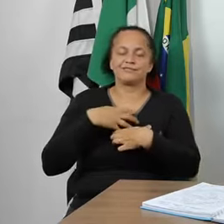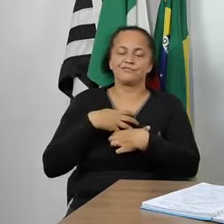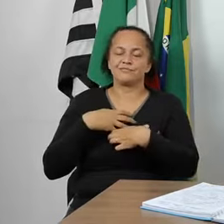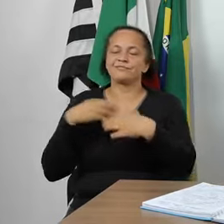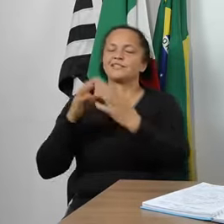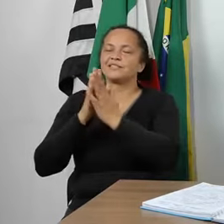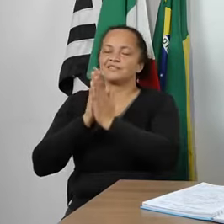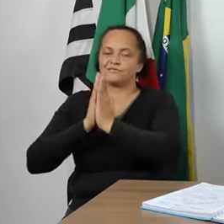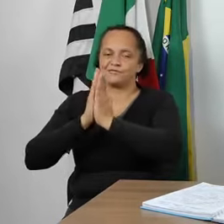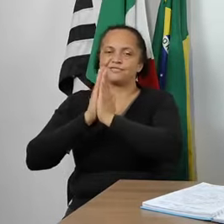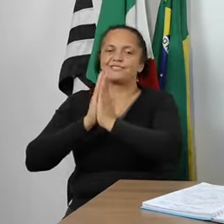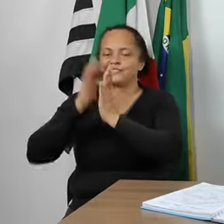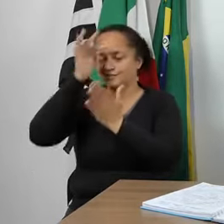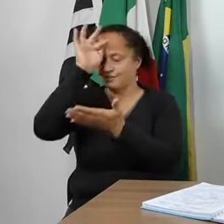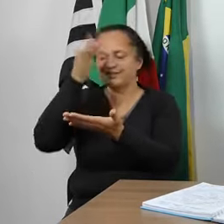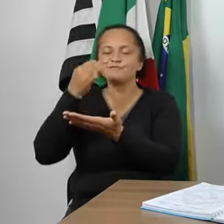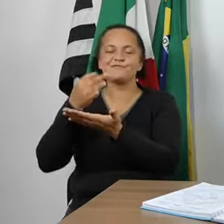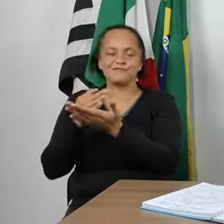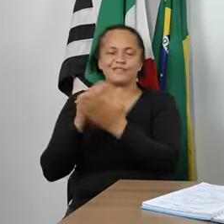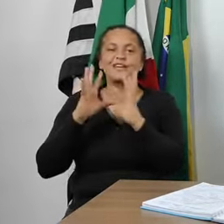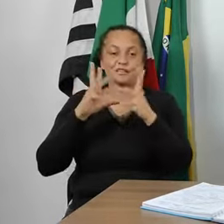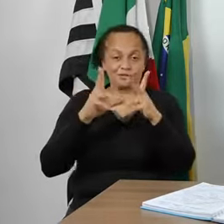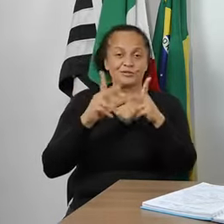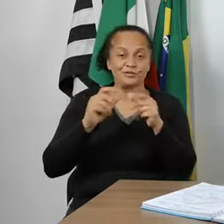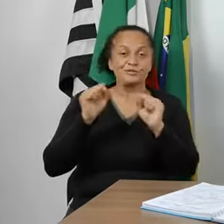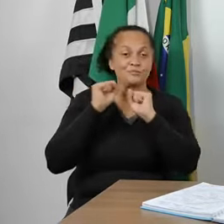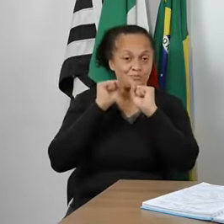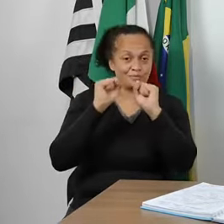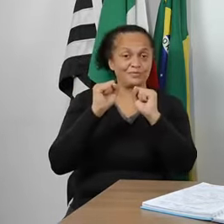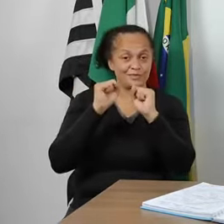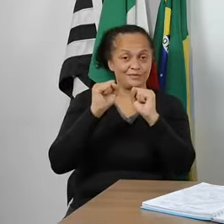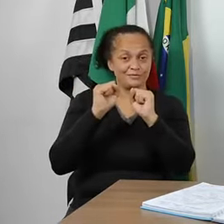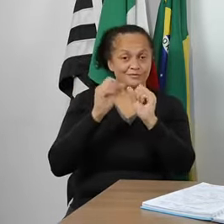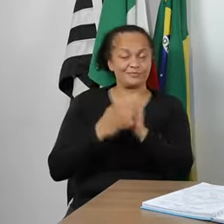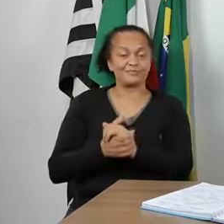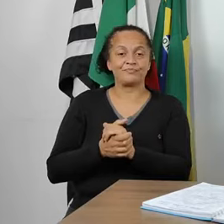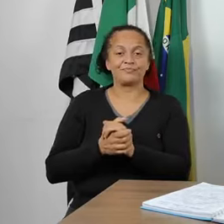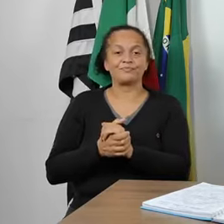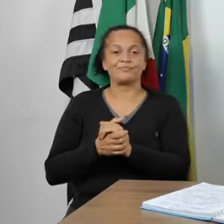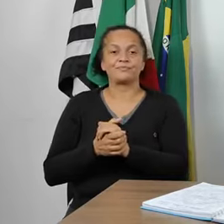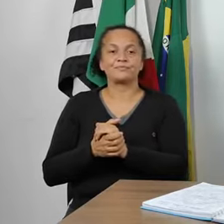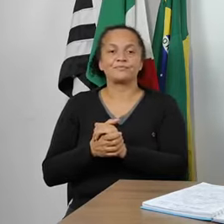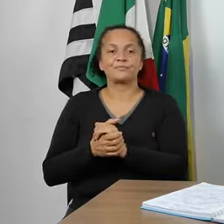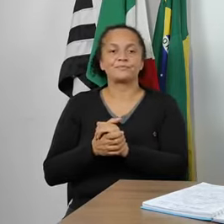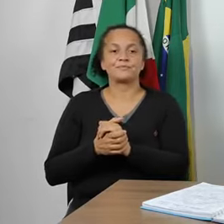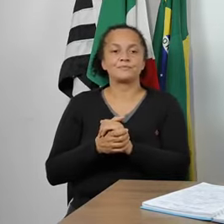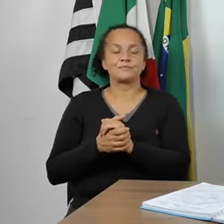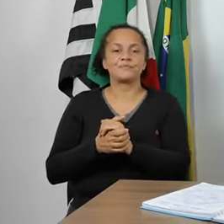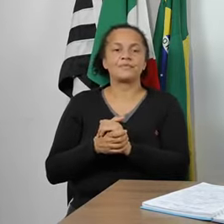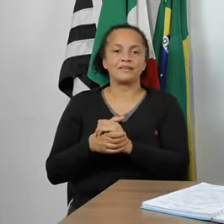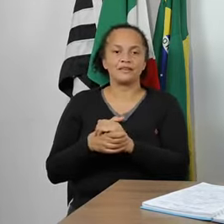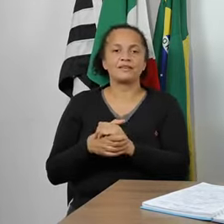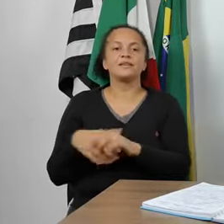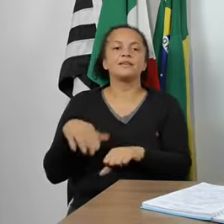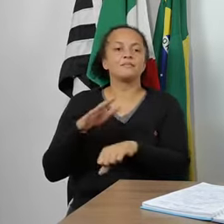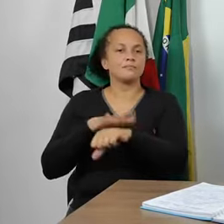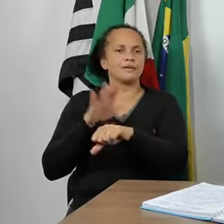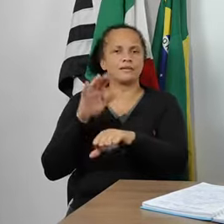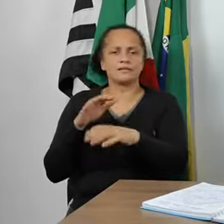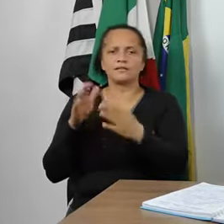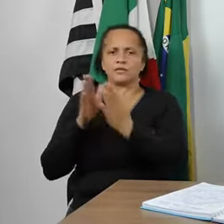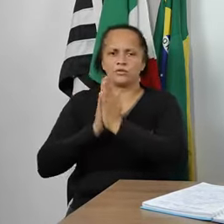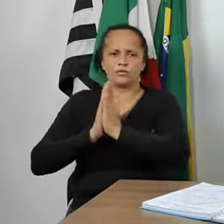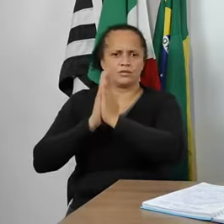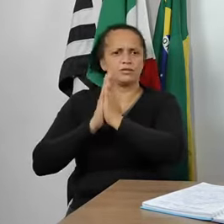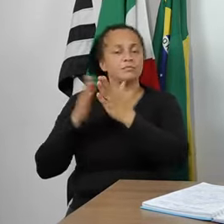é possível, tudo é possível, tudo é possível que crê. E uma das coisas que a gente tem orado, que a gente tem pedido nesses momentos